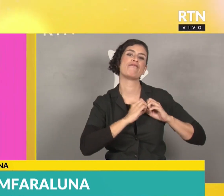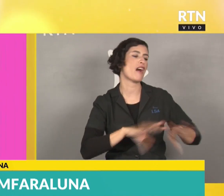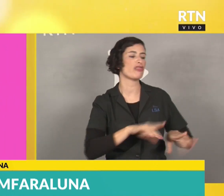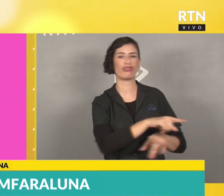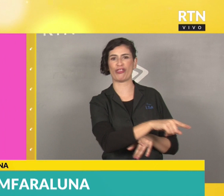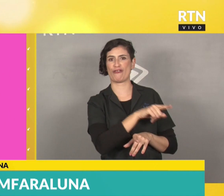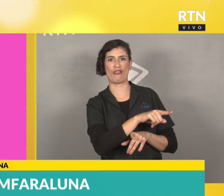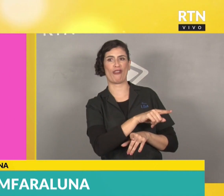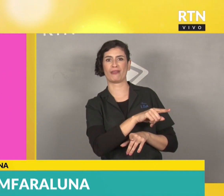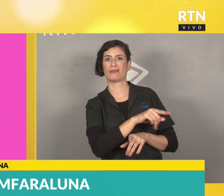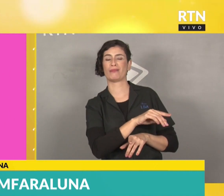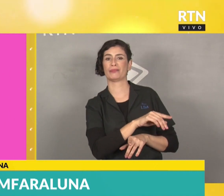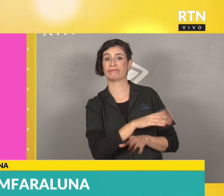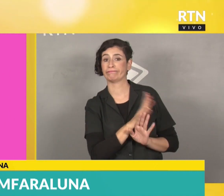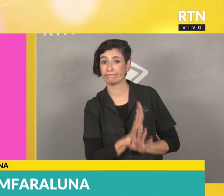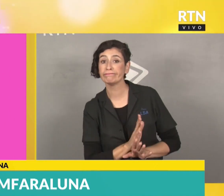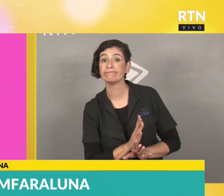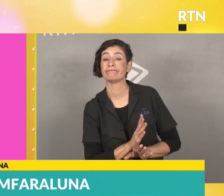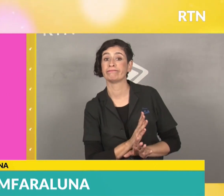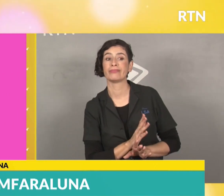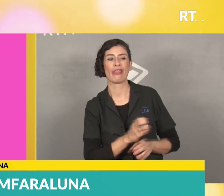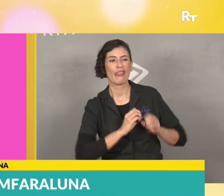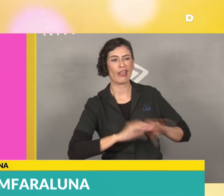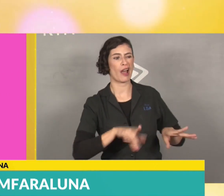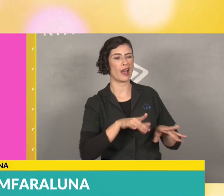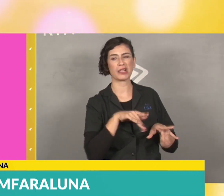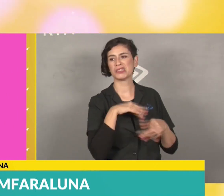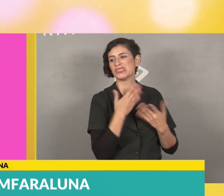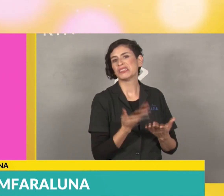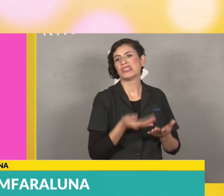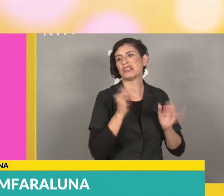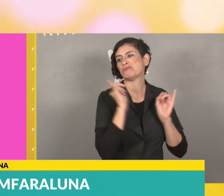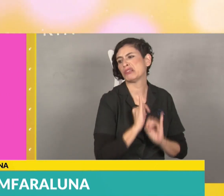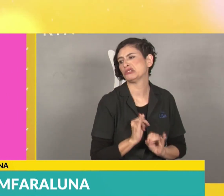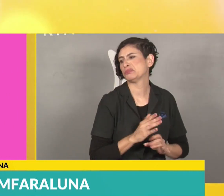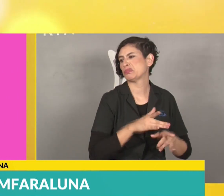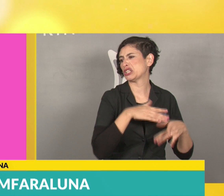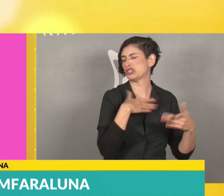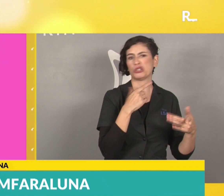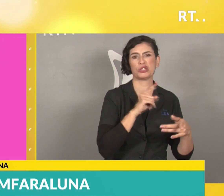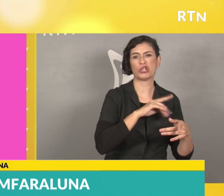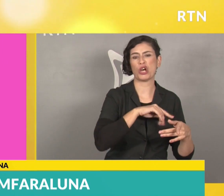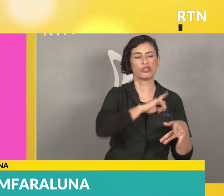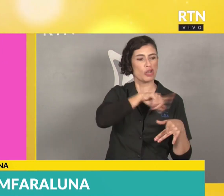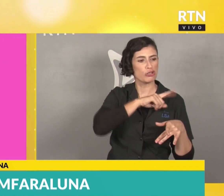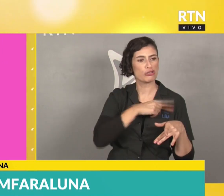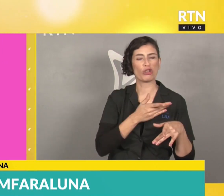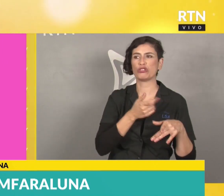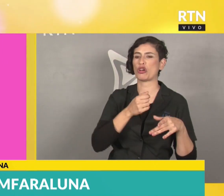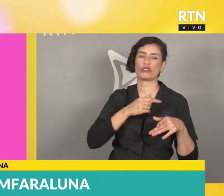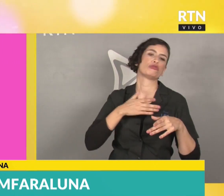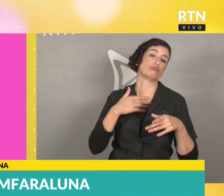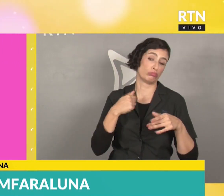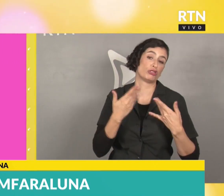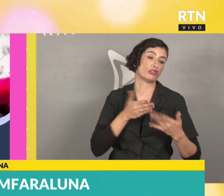de acompañamiento, sino también dejadez en el presupuesto. O sea, tanto los que somos auxiliares de salud,